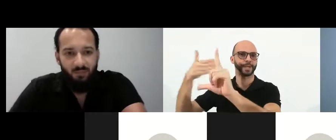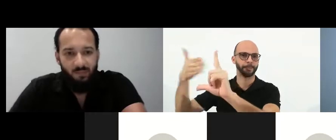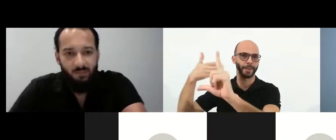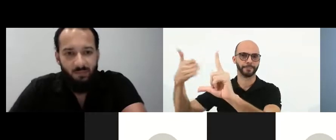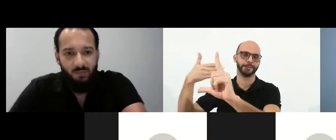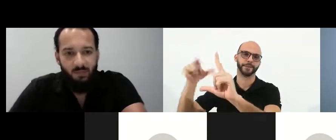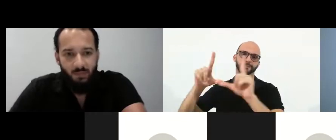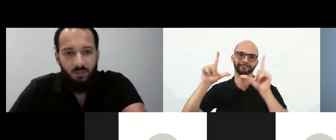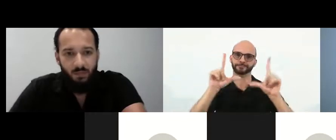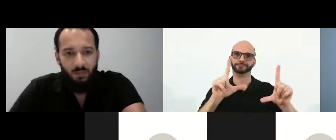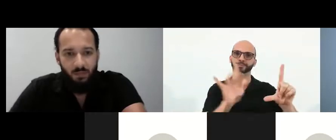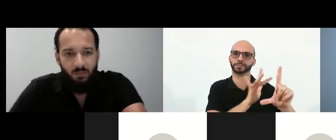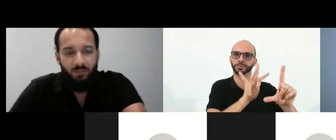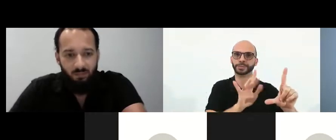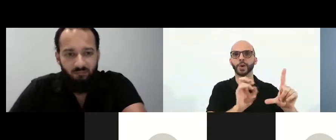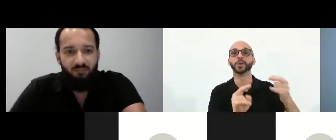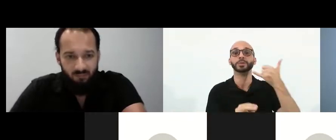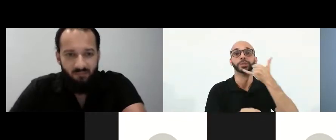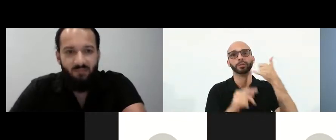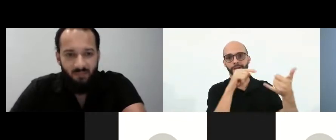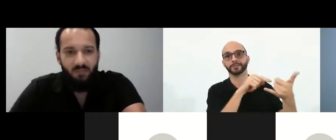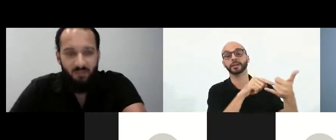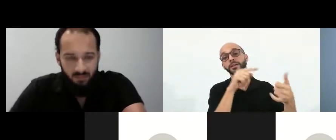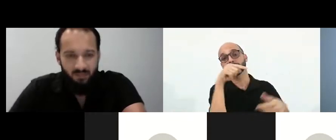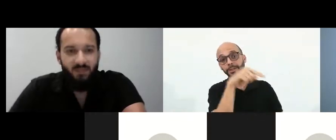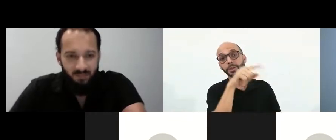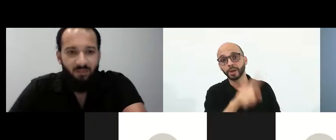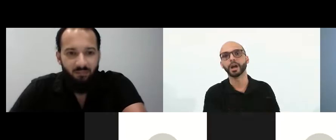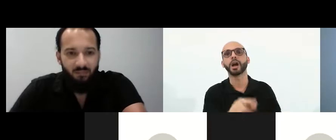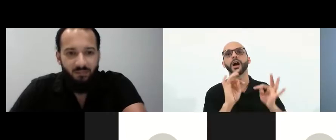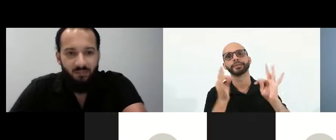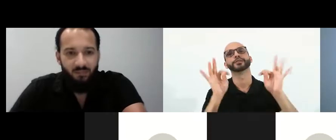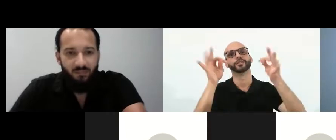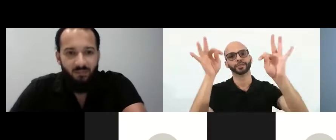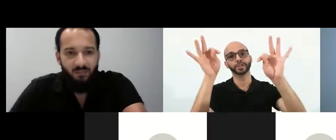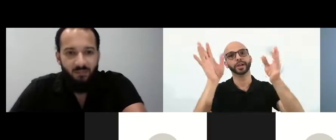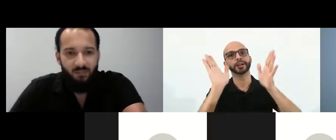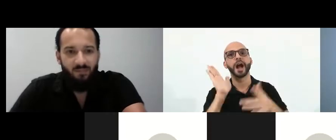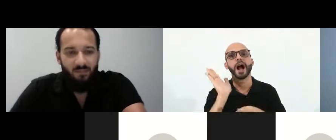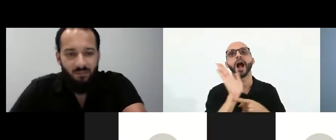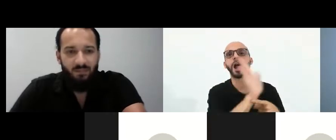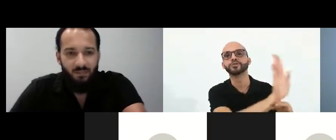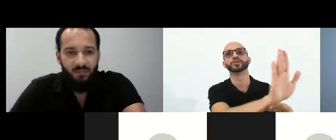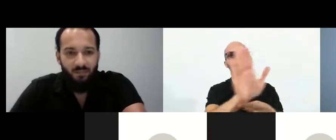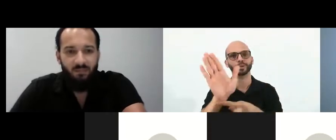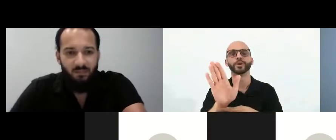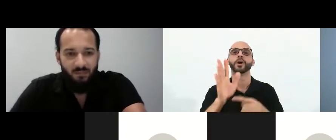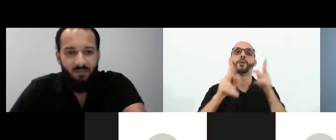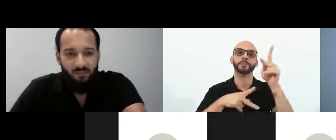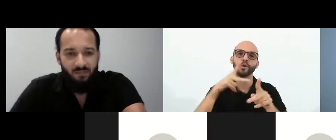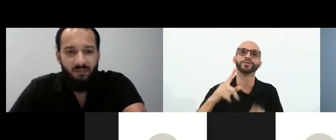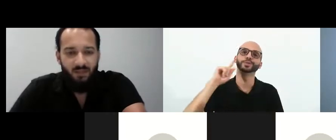que os surdos vão ao médico, então é como se fosse uma videoaula. É como se fosse uma videochamada, perdão. E